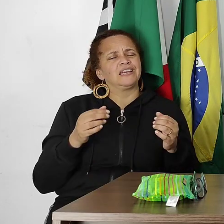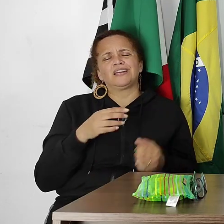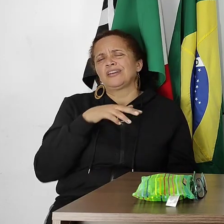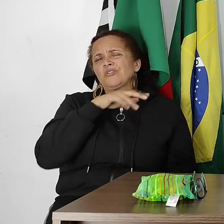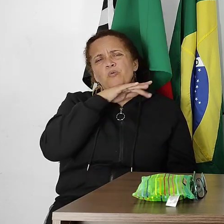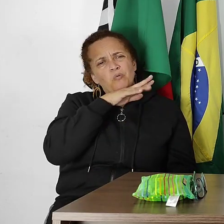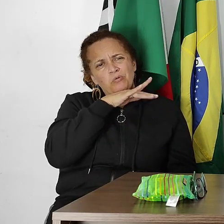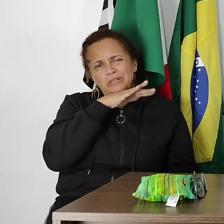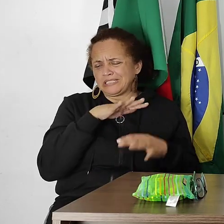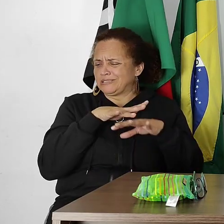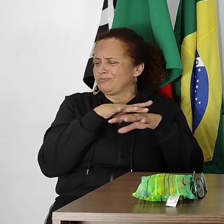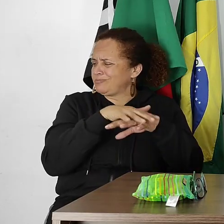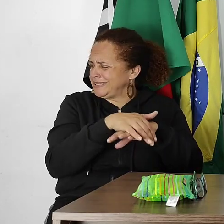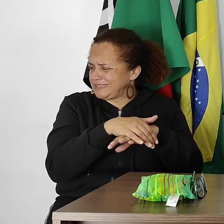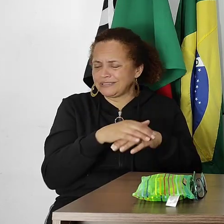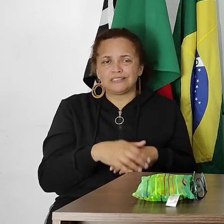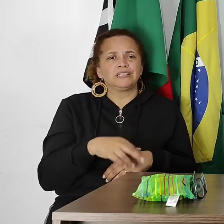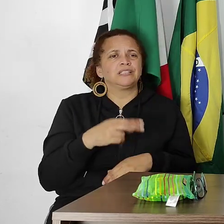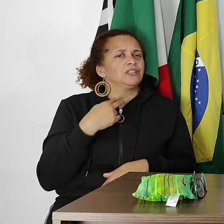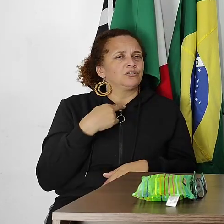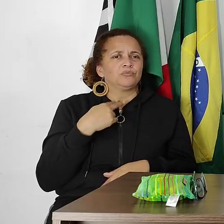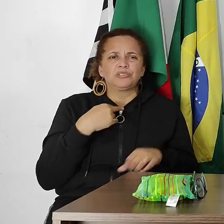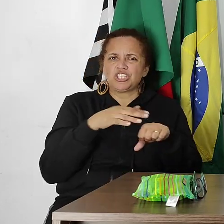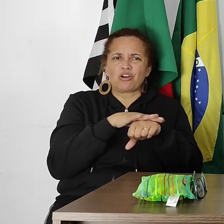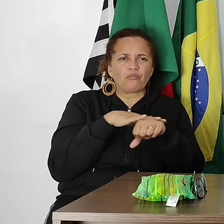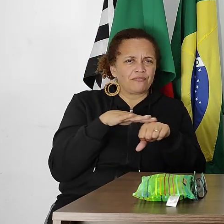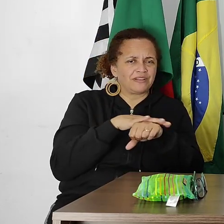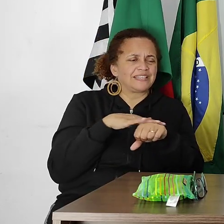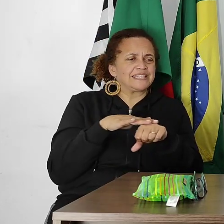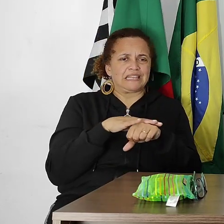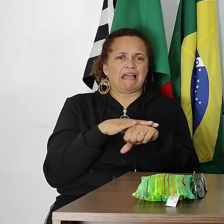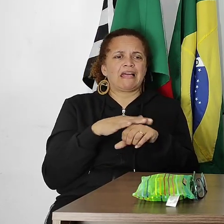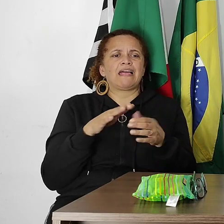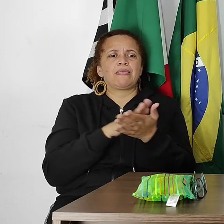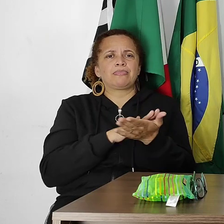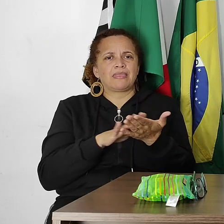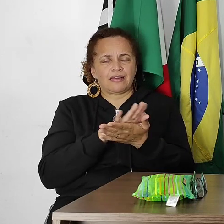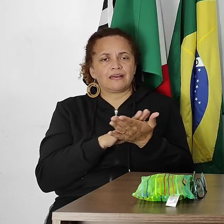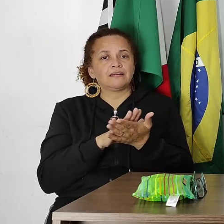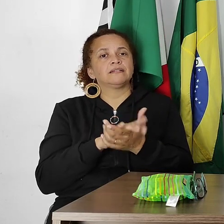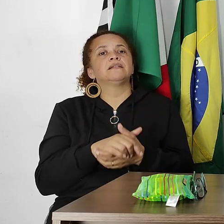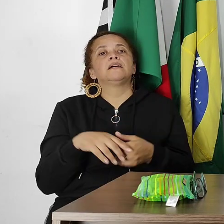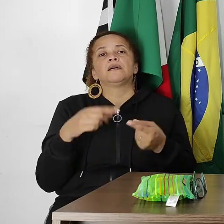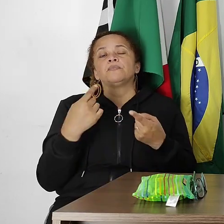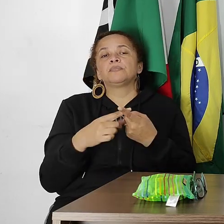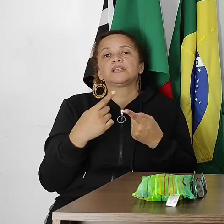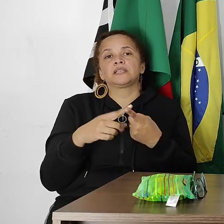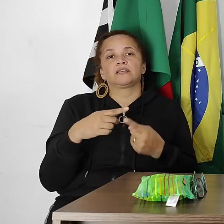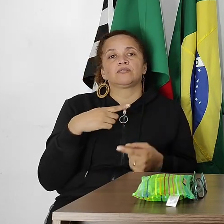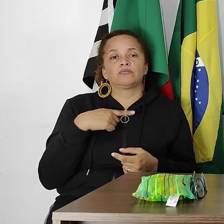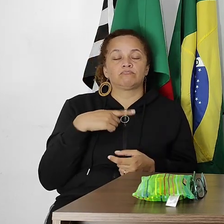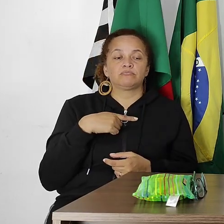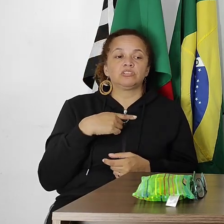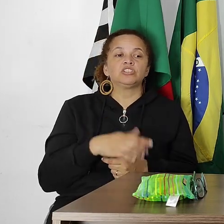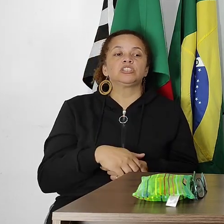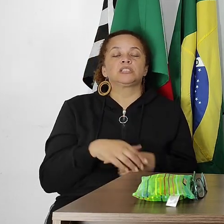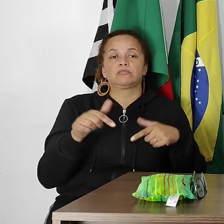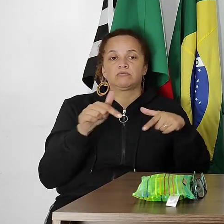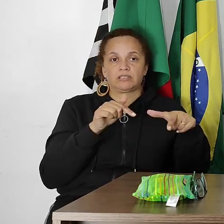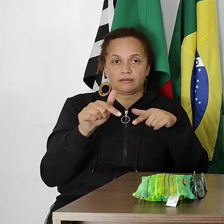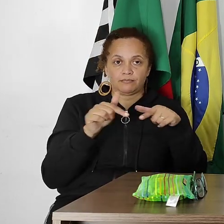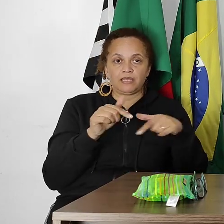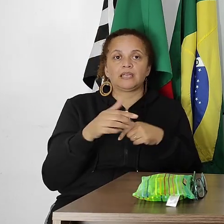sabe? E não podia contar muita coisa onde eu trabalhava, porque eu tinha cargo de confiança, e eu